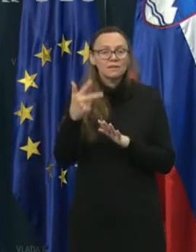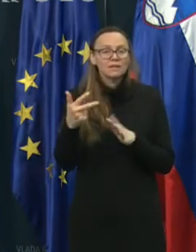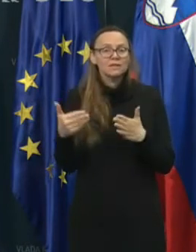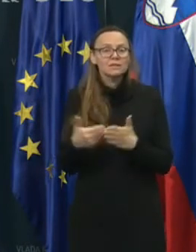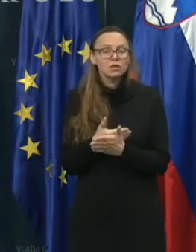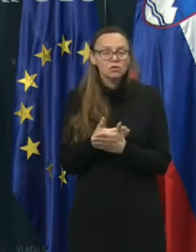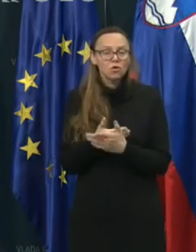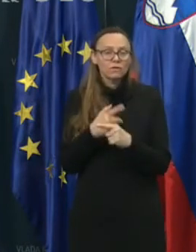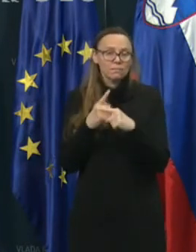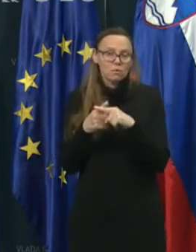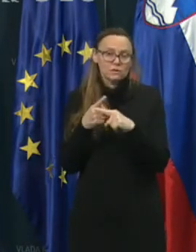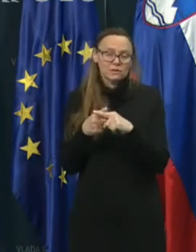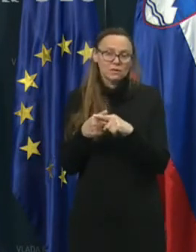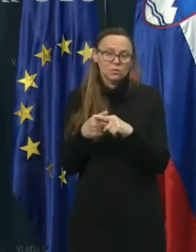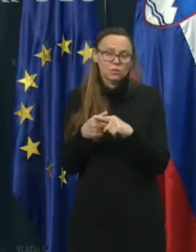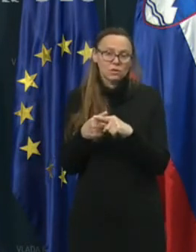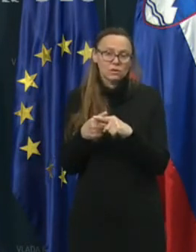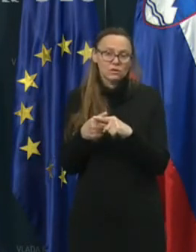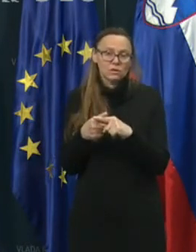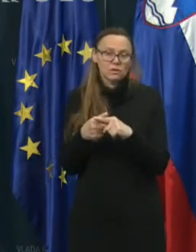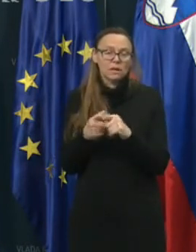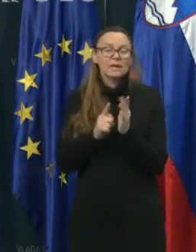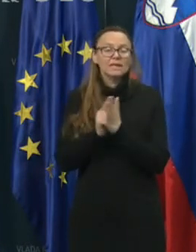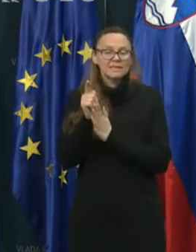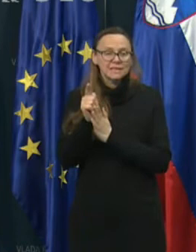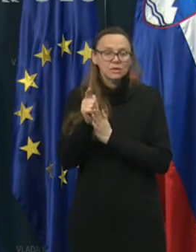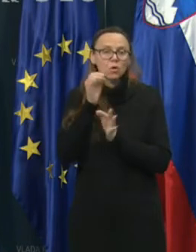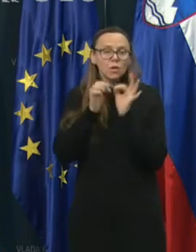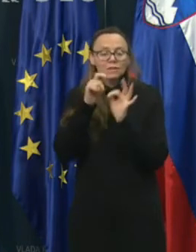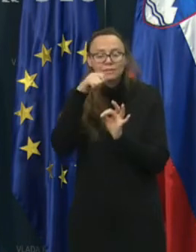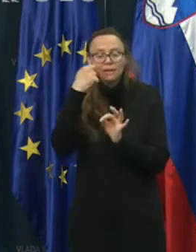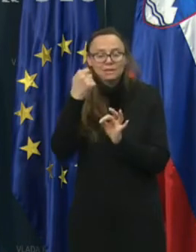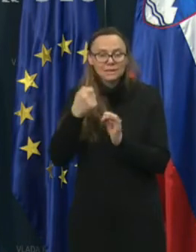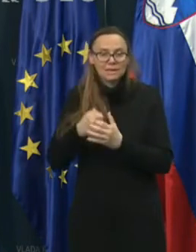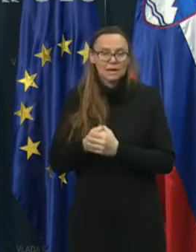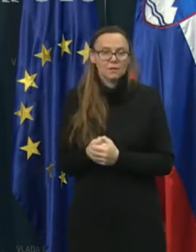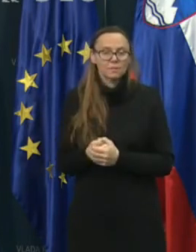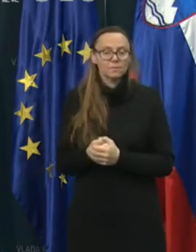novih pozitivnih izidov testiranj.